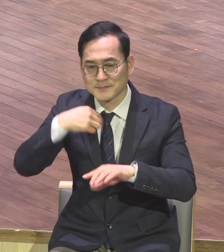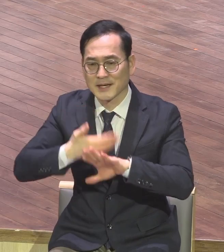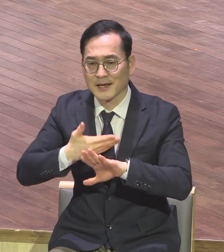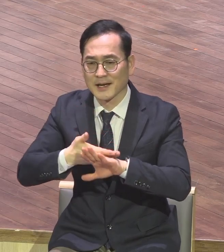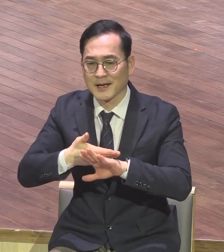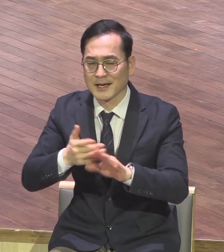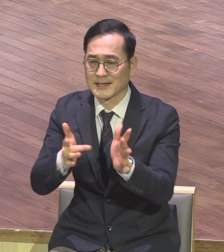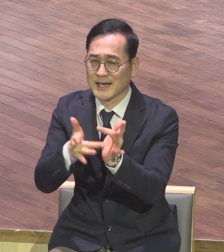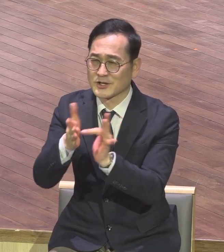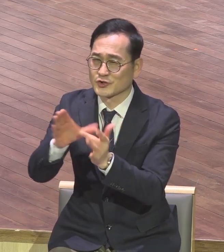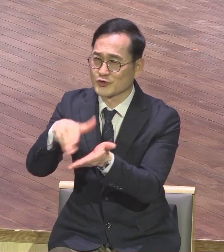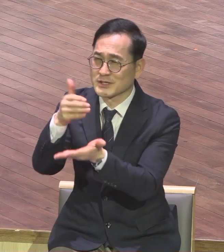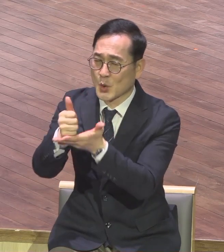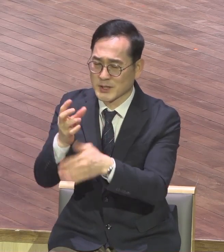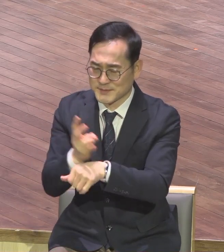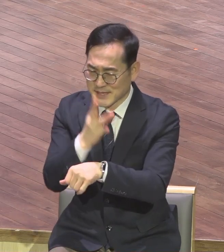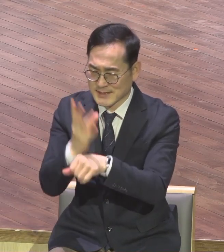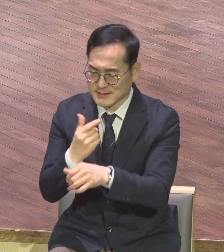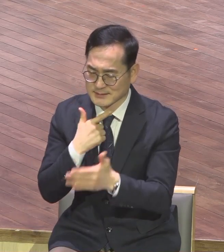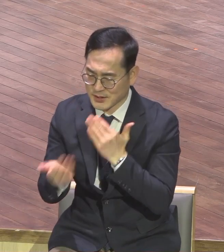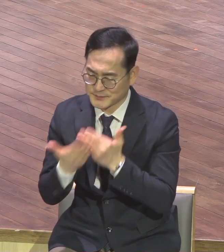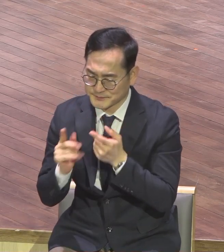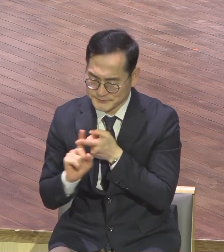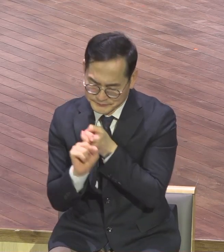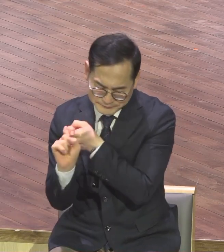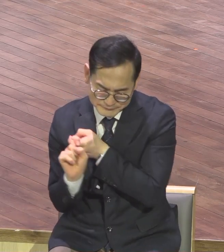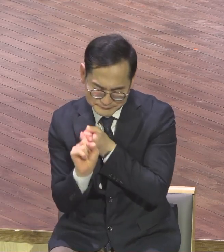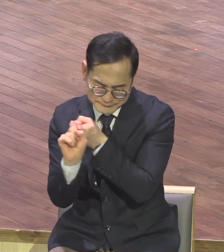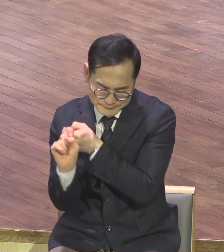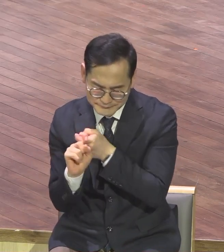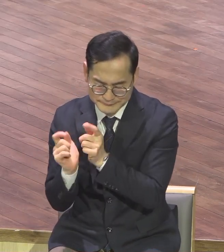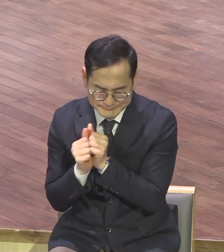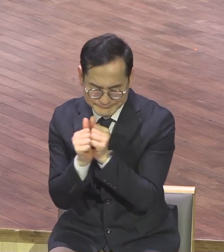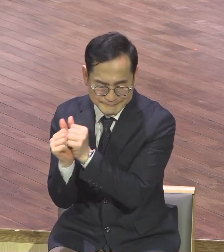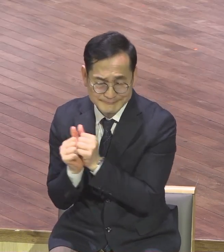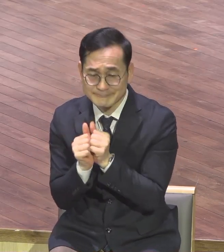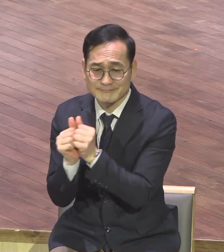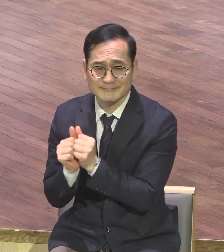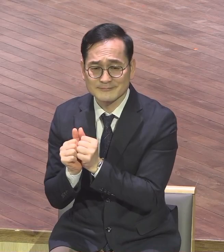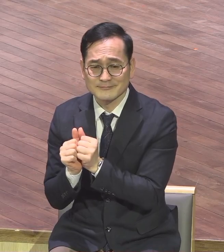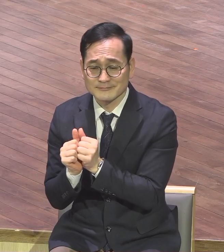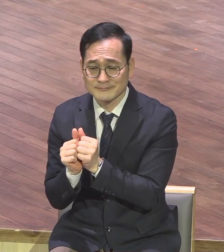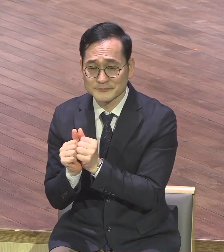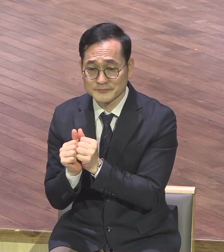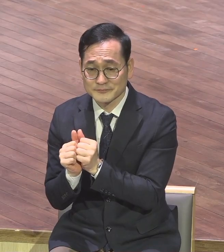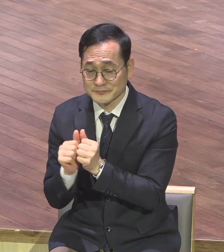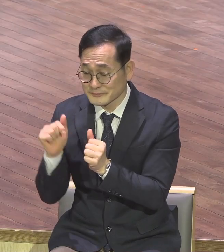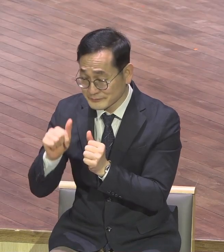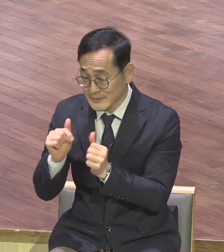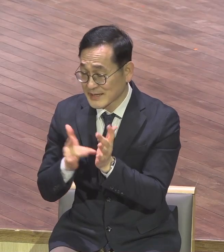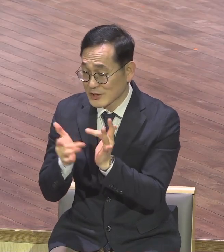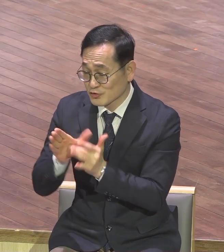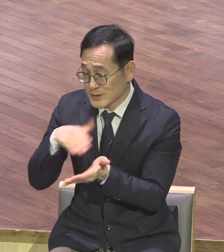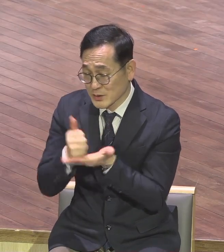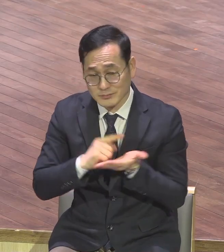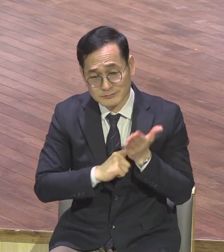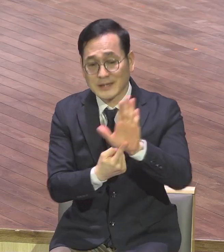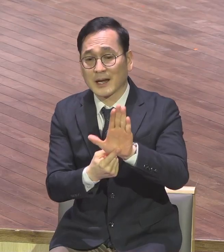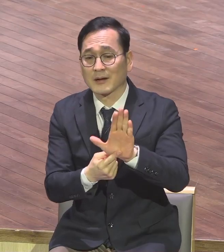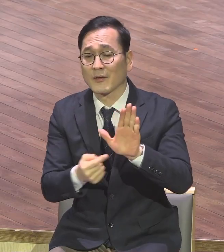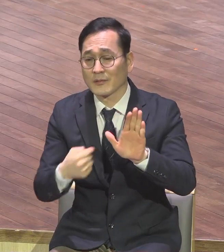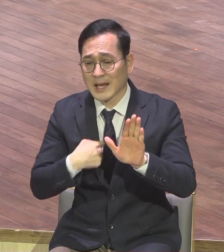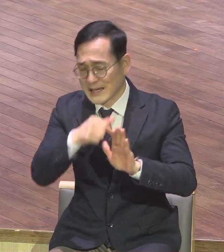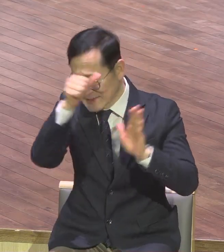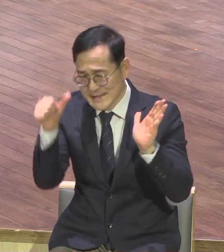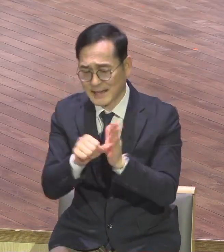예수 그리스도를 24시 체험하면서 그분을 드러내는 것이 내 인생의 절대 목표다.